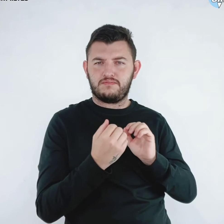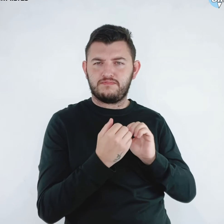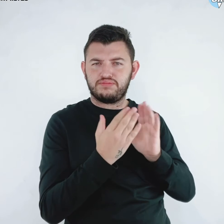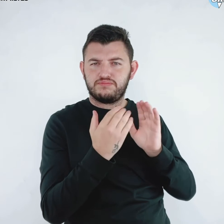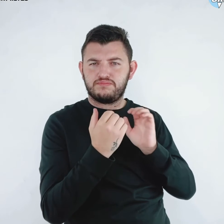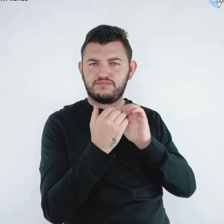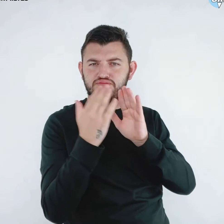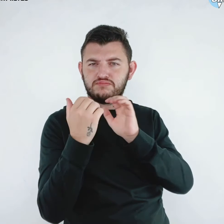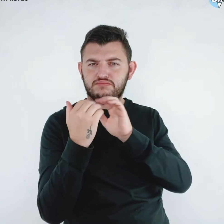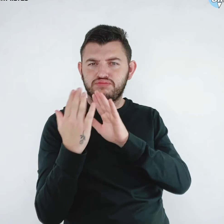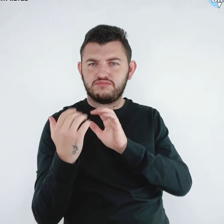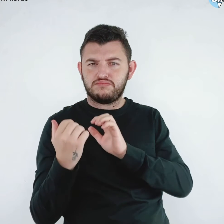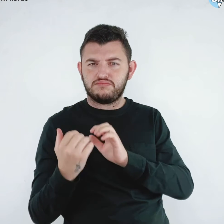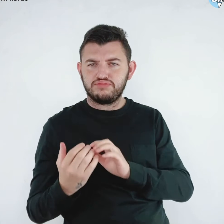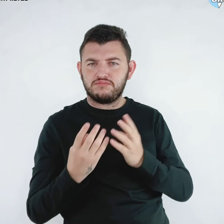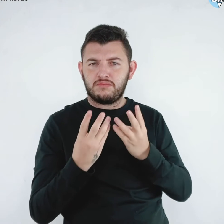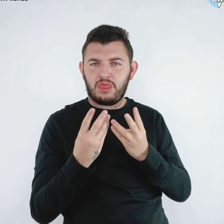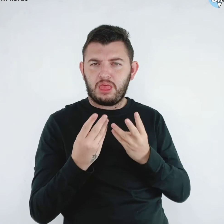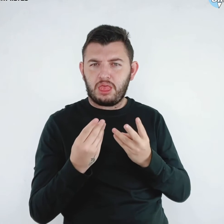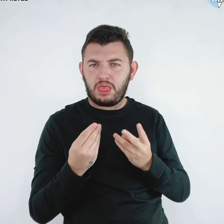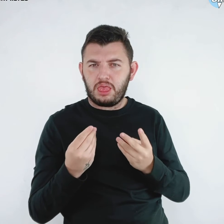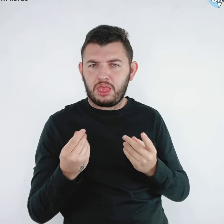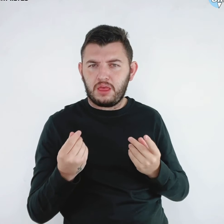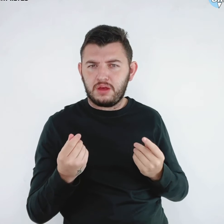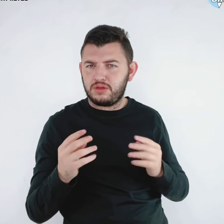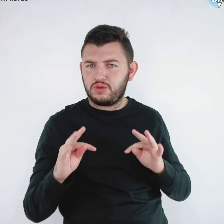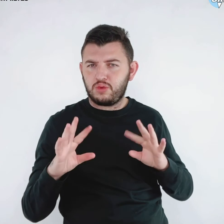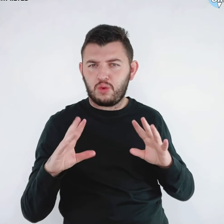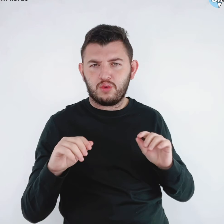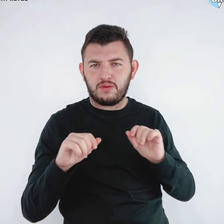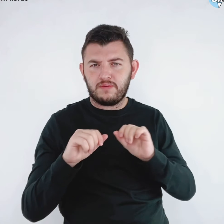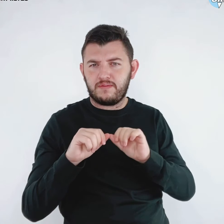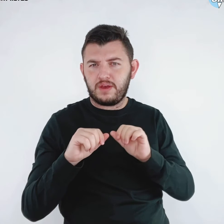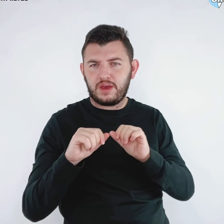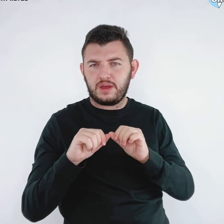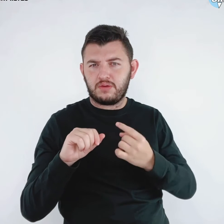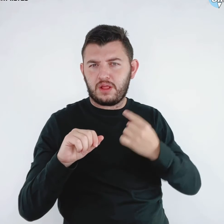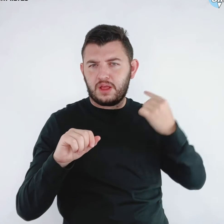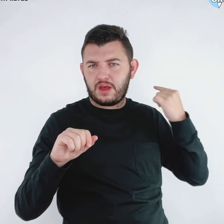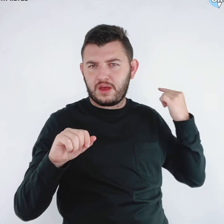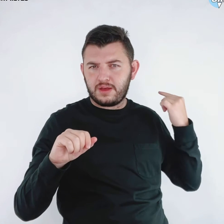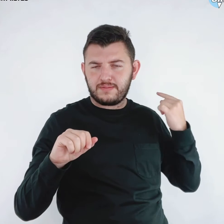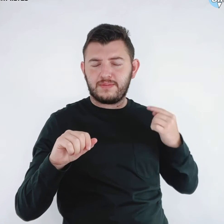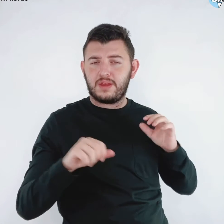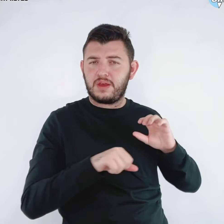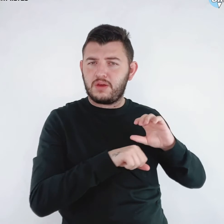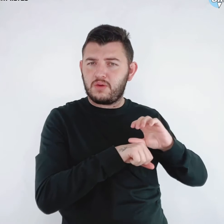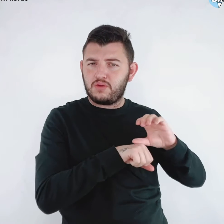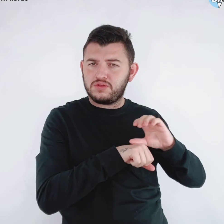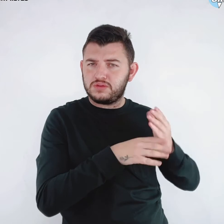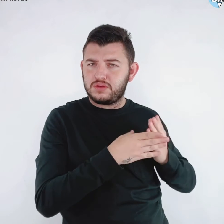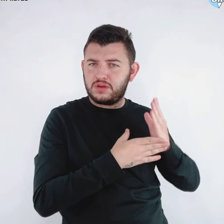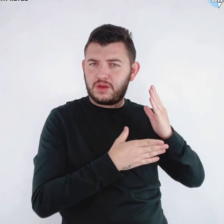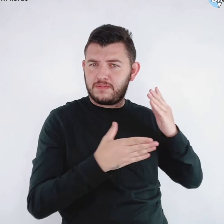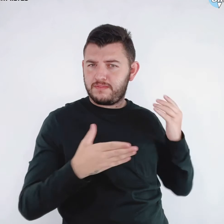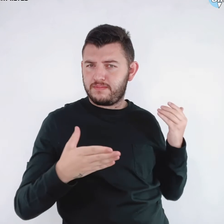de desconstruir e desfazer o que foi realizado desde a aprovação da Constituição